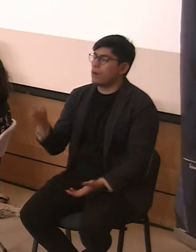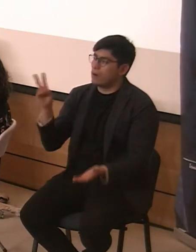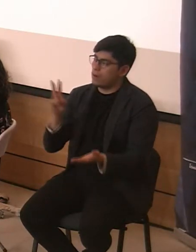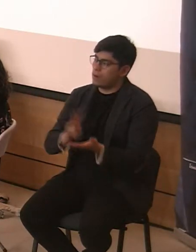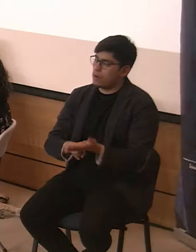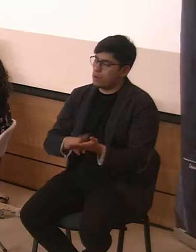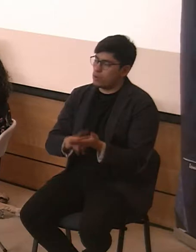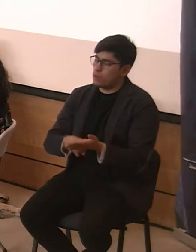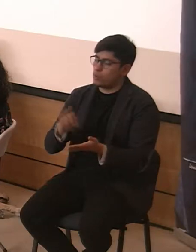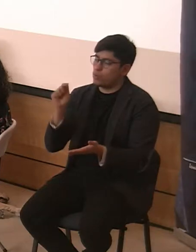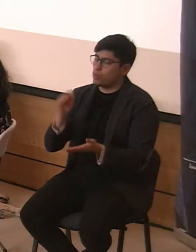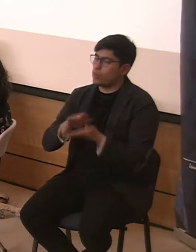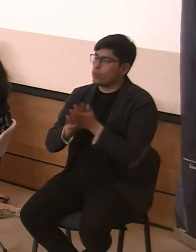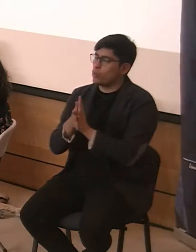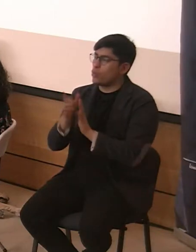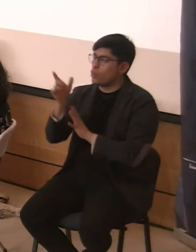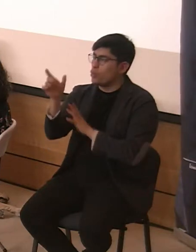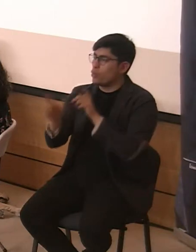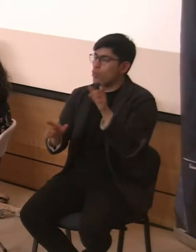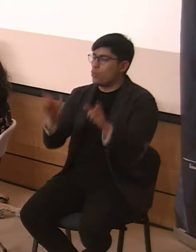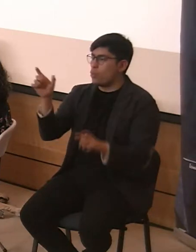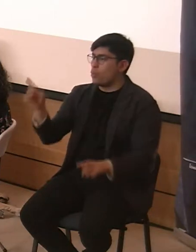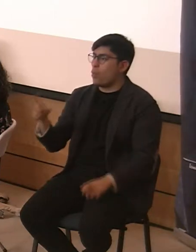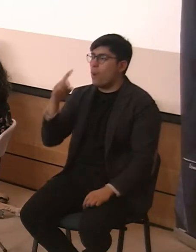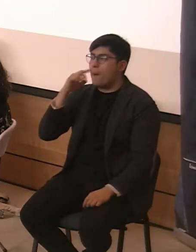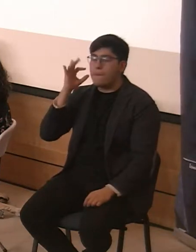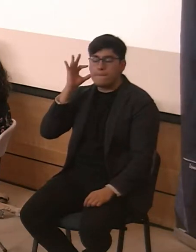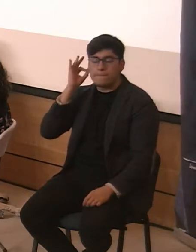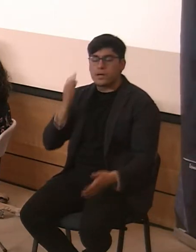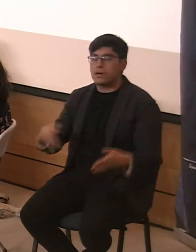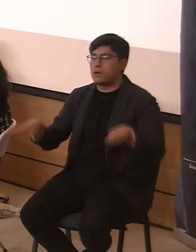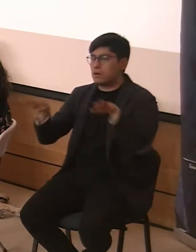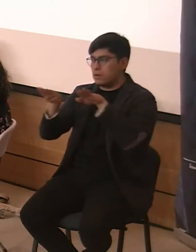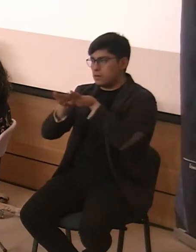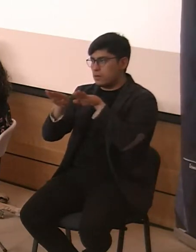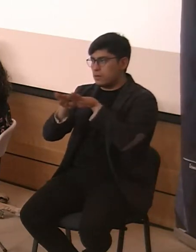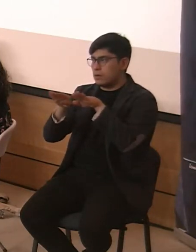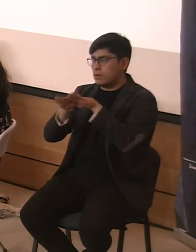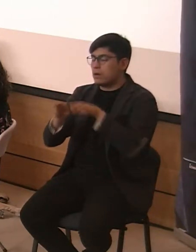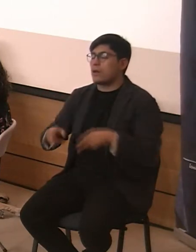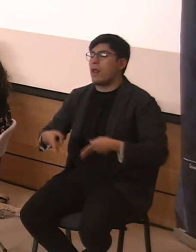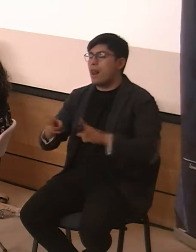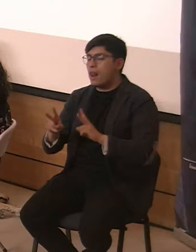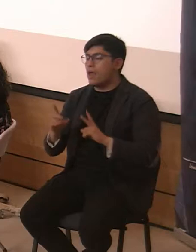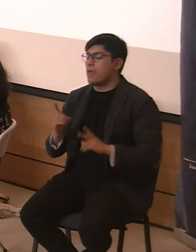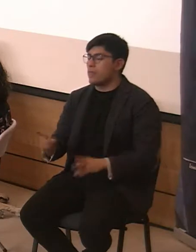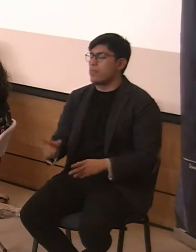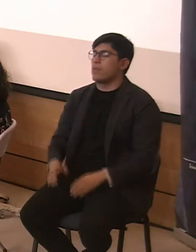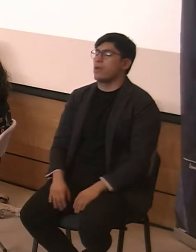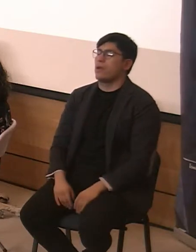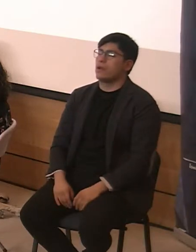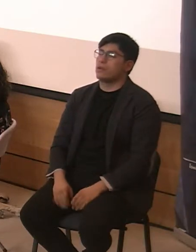las personas personas eran iguales en dignidad y derechos y el mundo comenzó a cambiar sin embargo